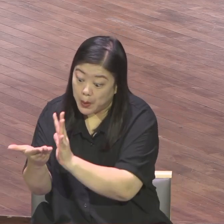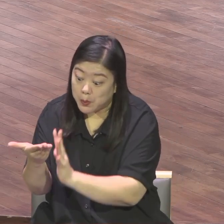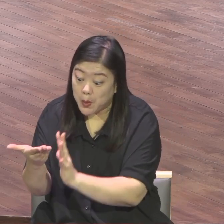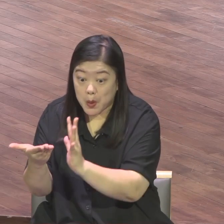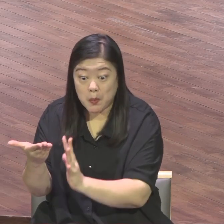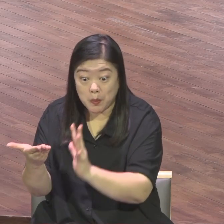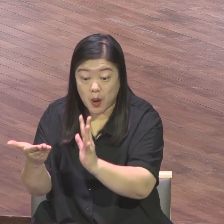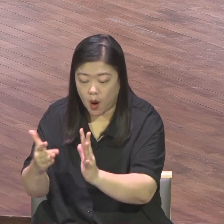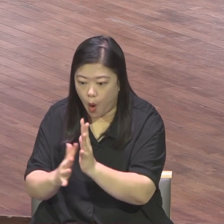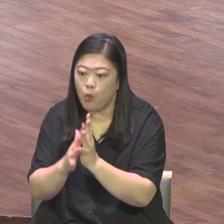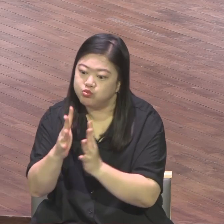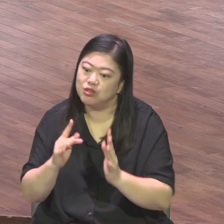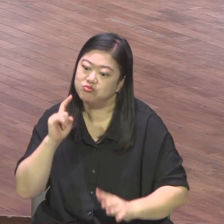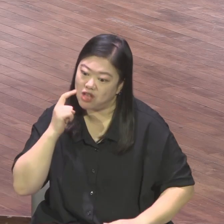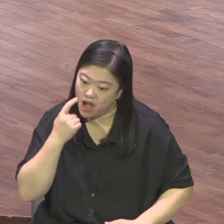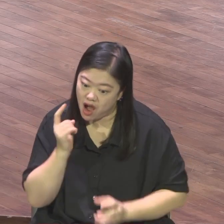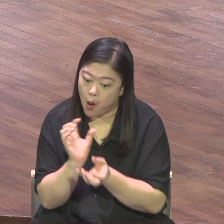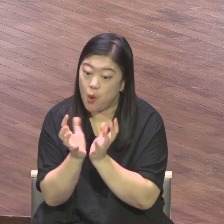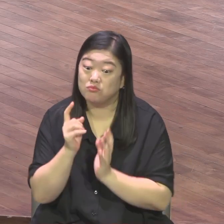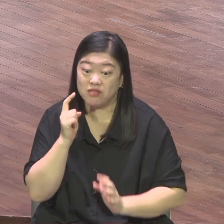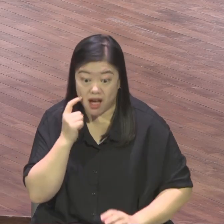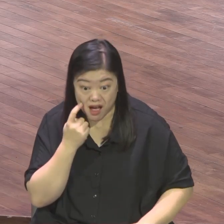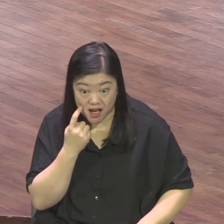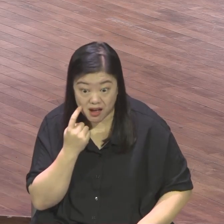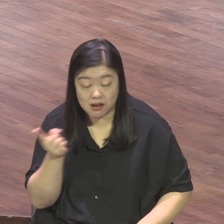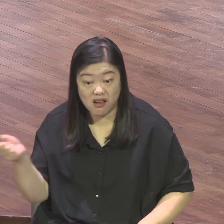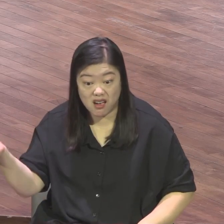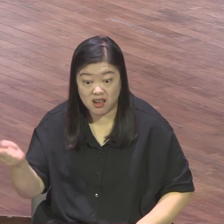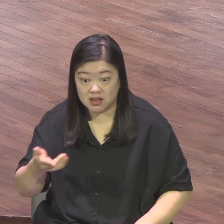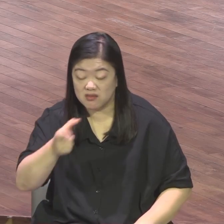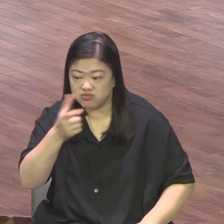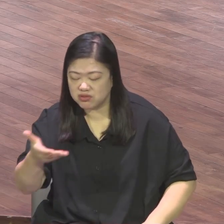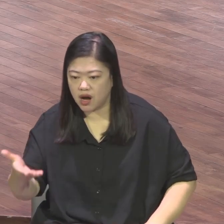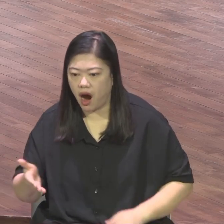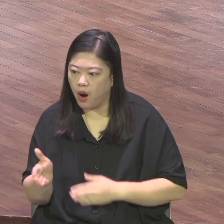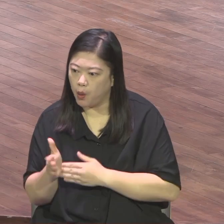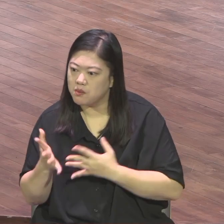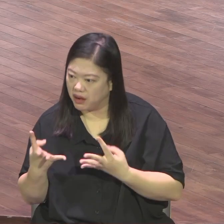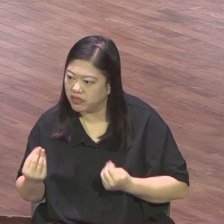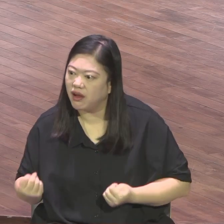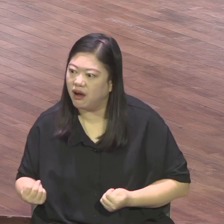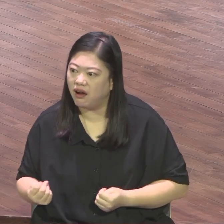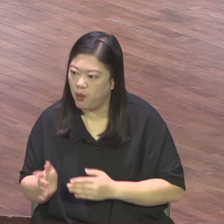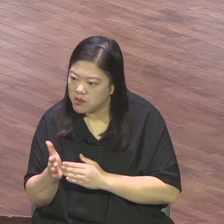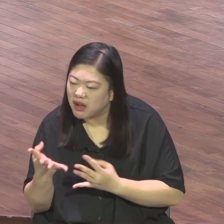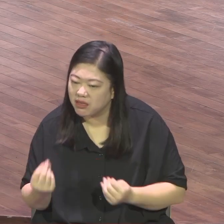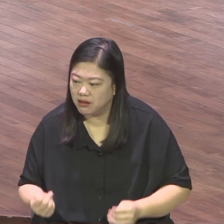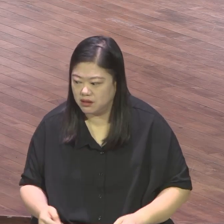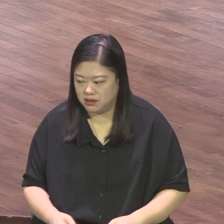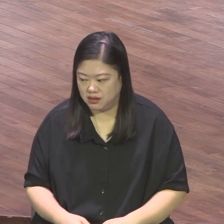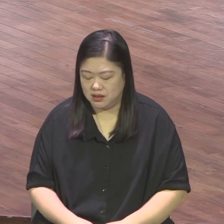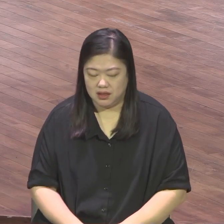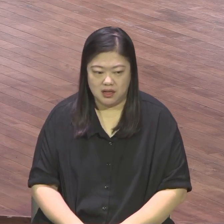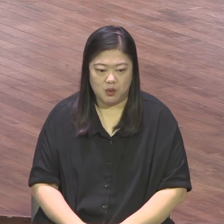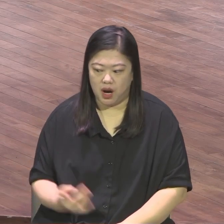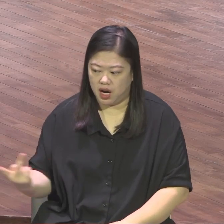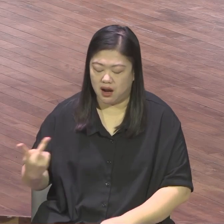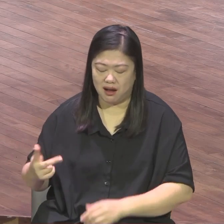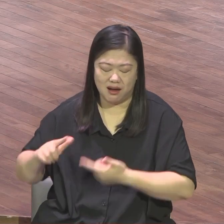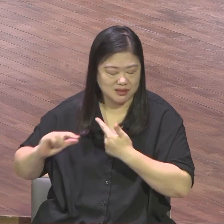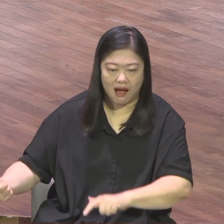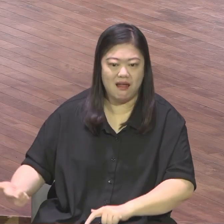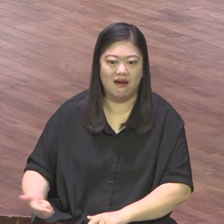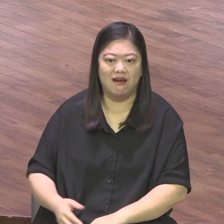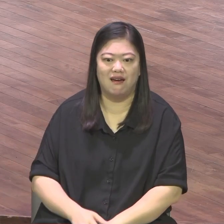쳐다봐. 나 푸른 자, 야, 공 잘 맞겠네. 이 목사님 고기 잘 잡히겠네.